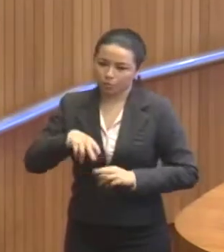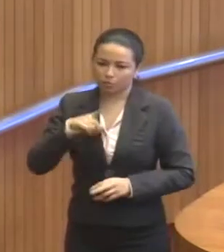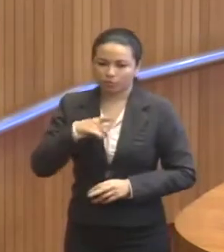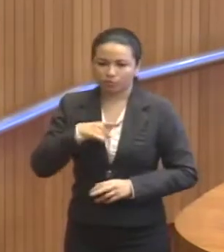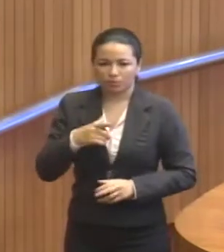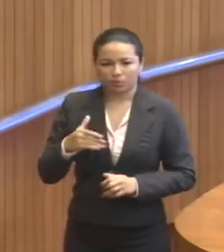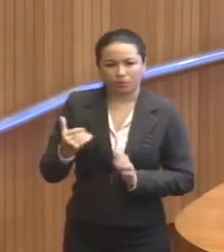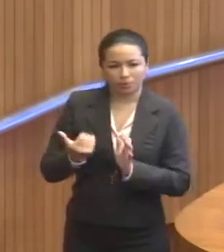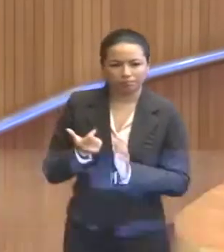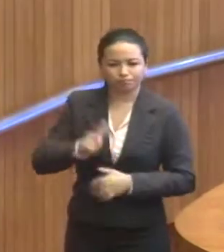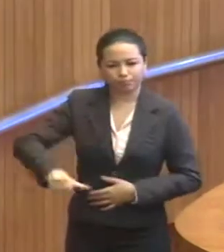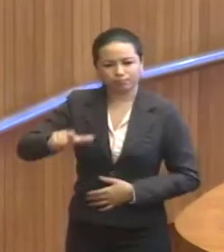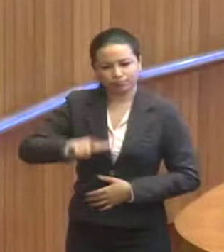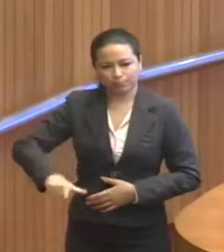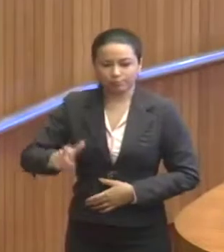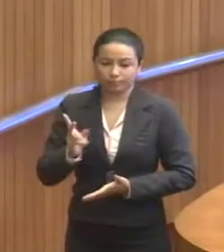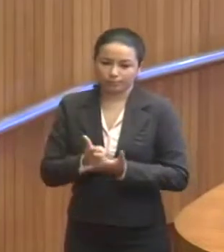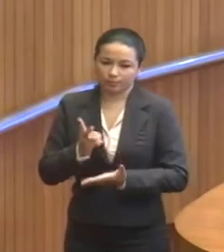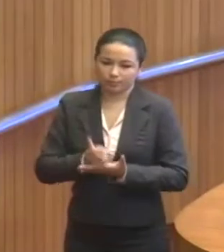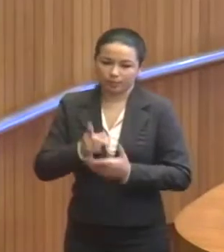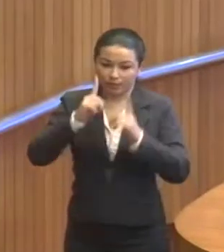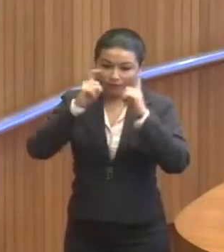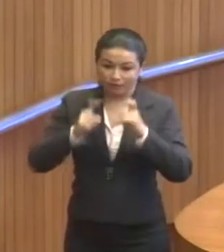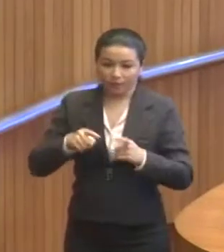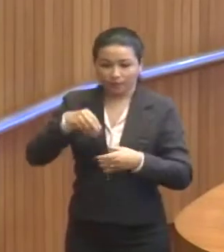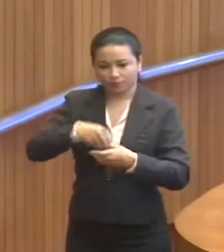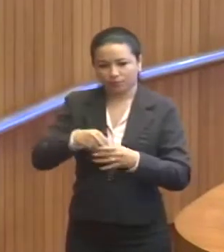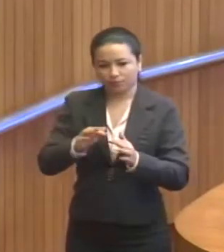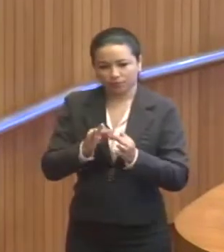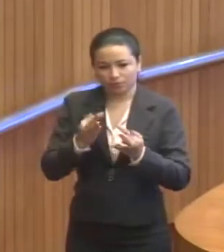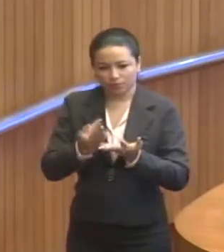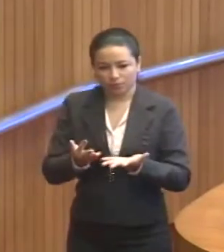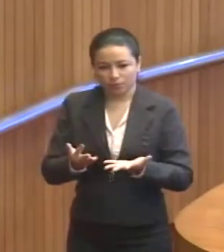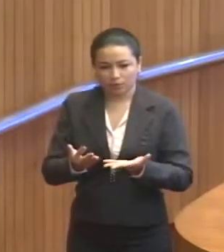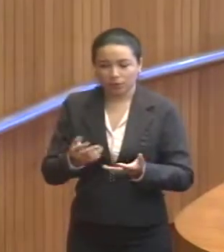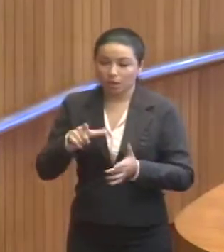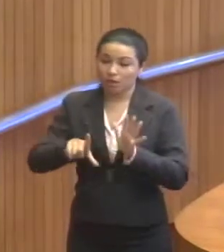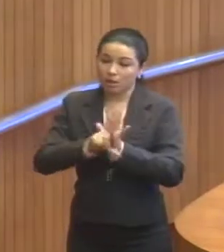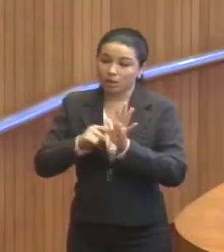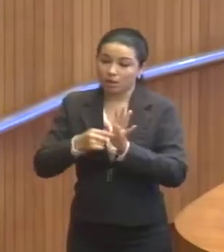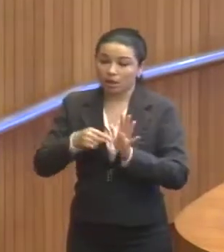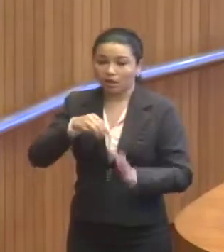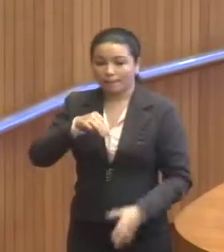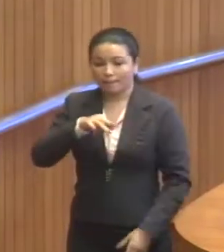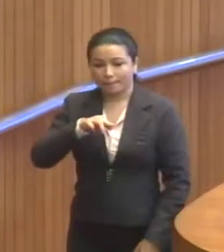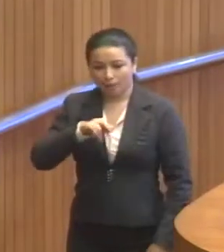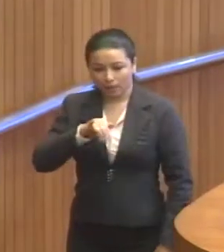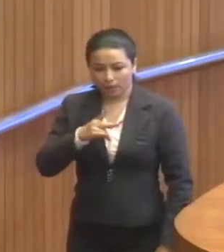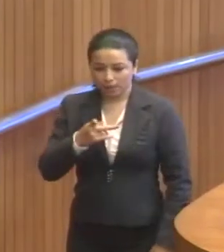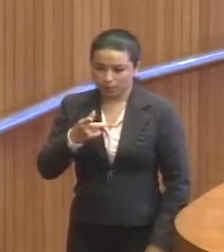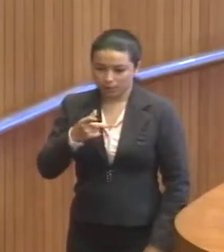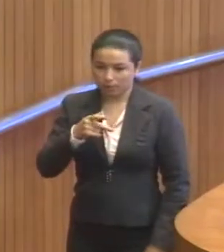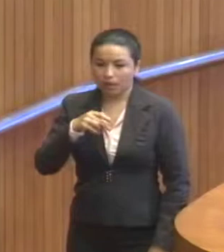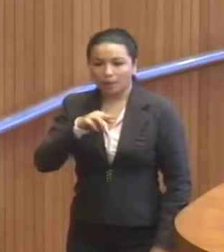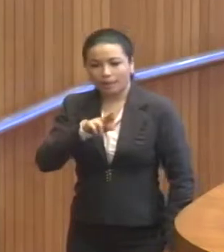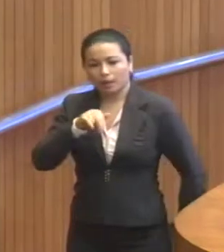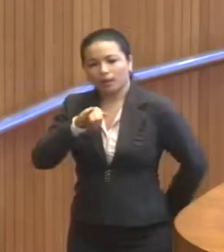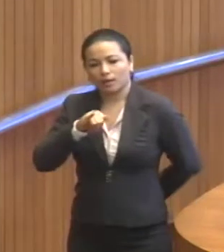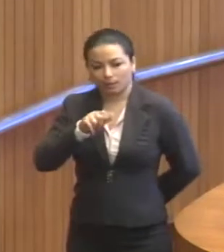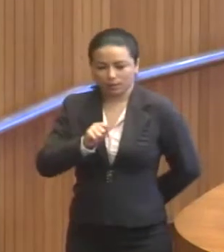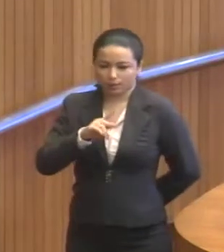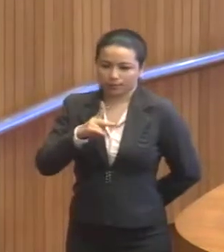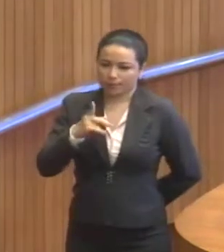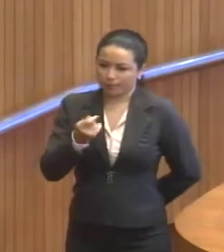tem uma incidência direta na violência dentro do ambiente familiar. A Lei Maria da Penha é uma lei que contempla